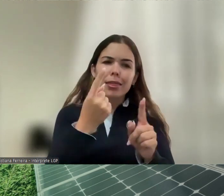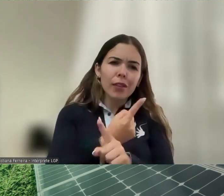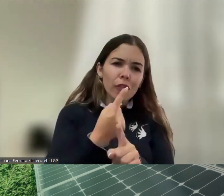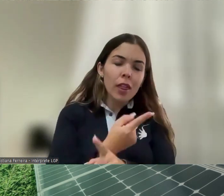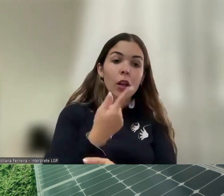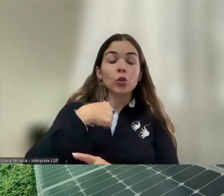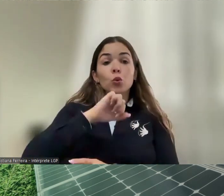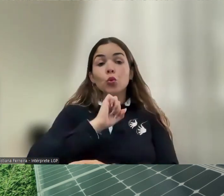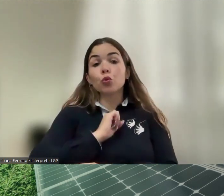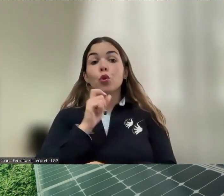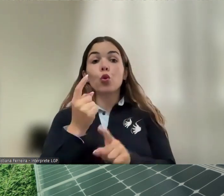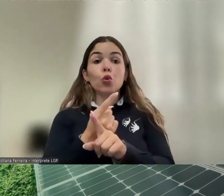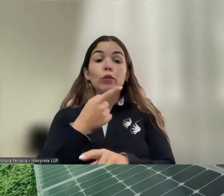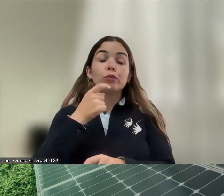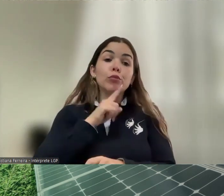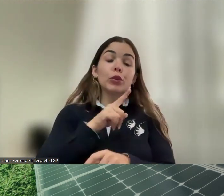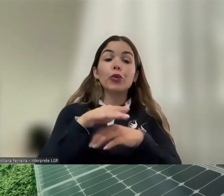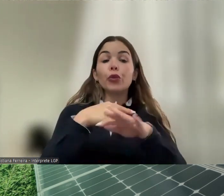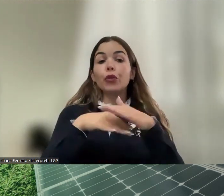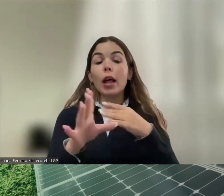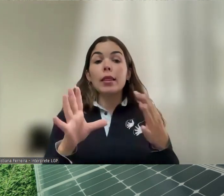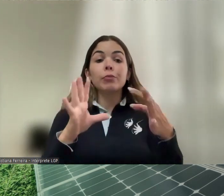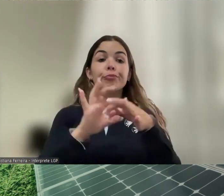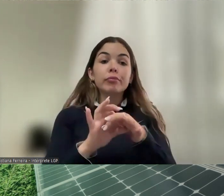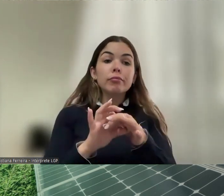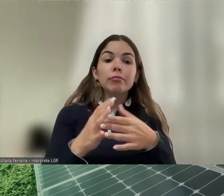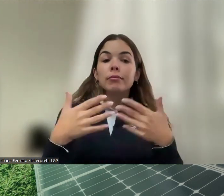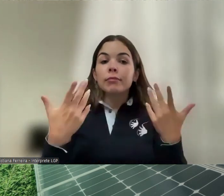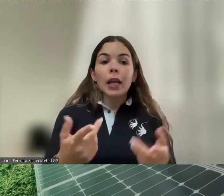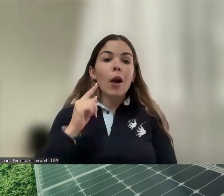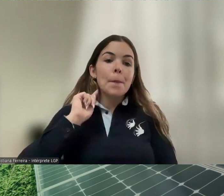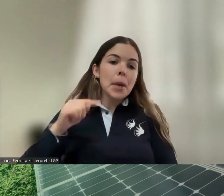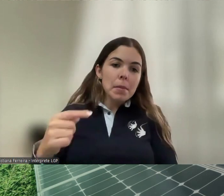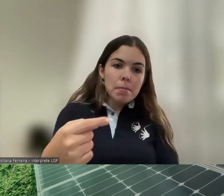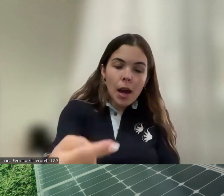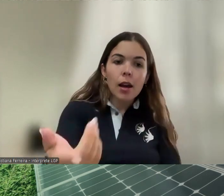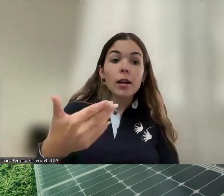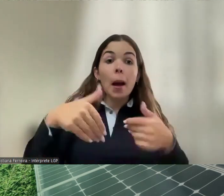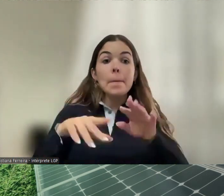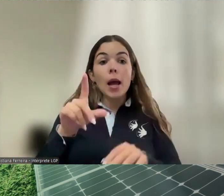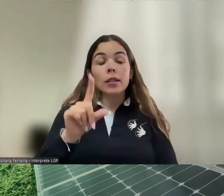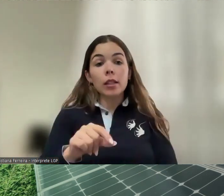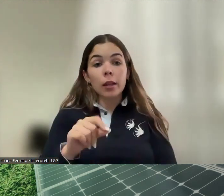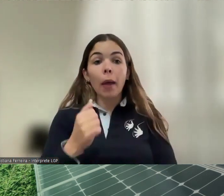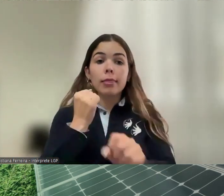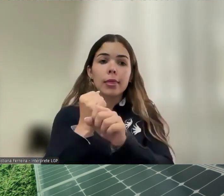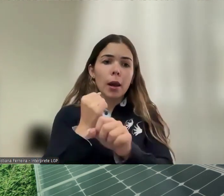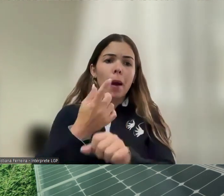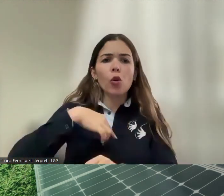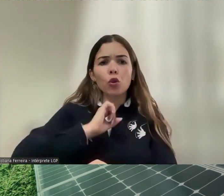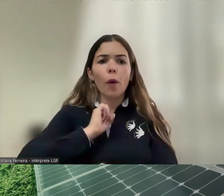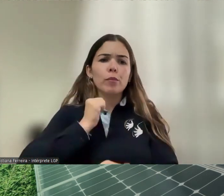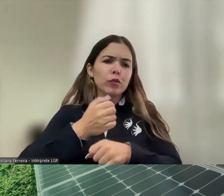que nós podemos fazer em termos do não só do nosso dia-a-dia, mas também no nosso trabalho, na nossa